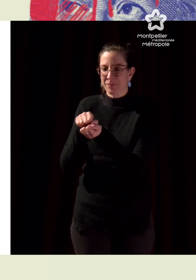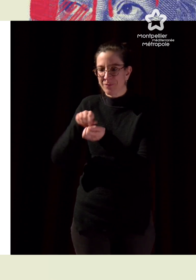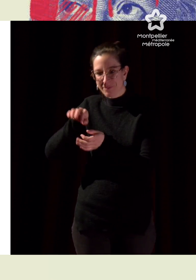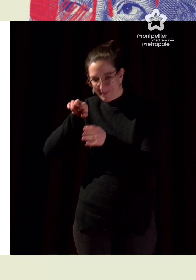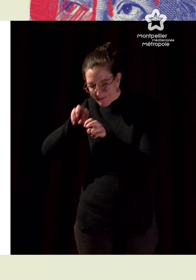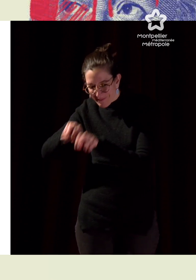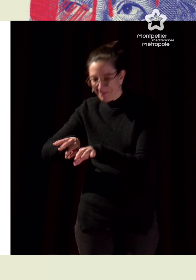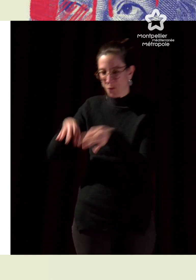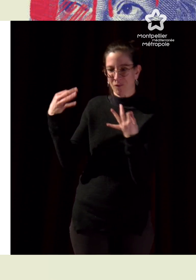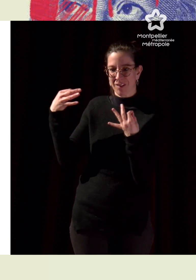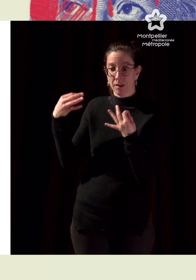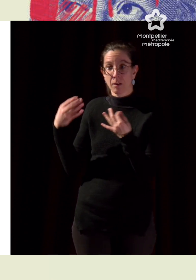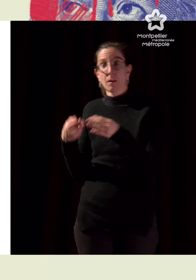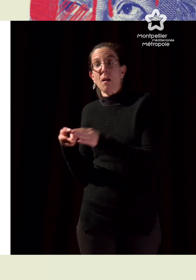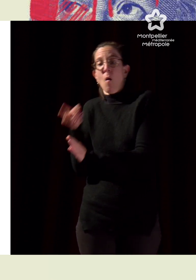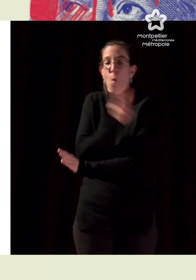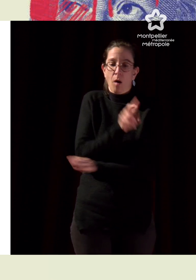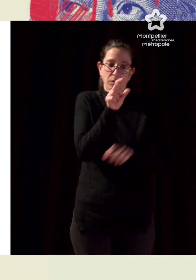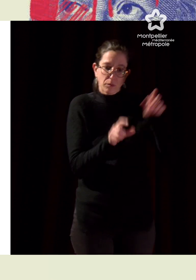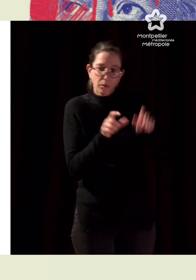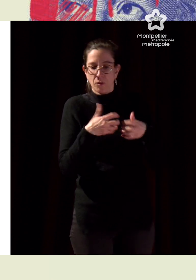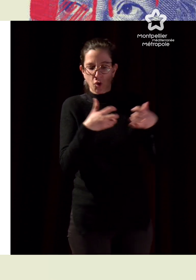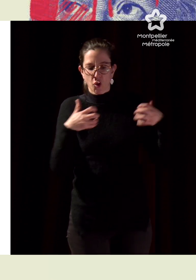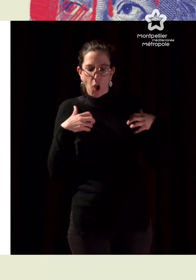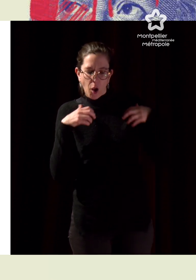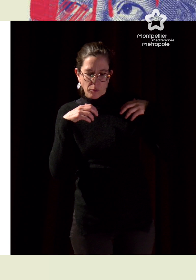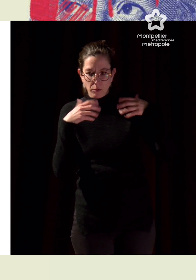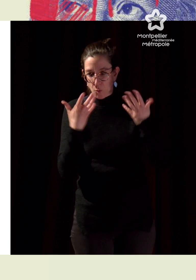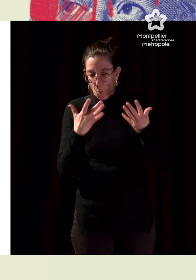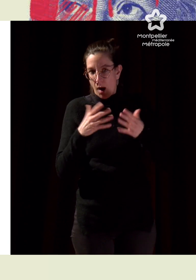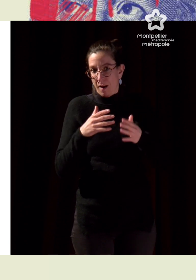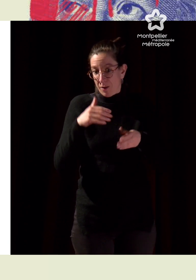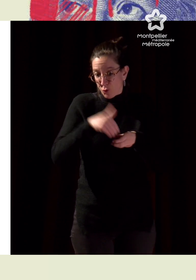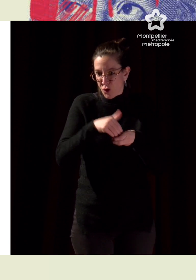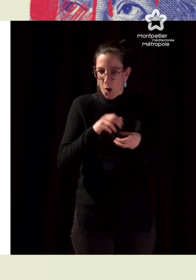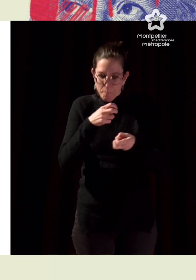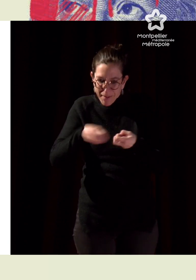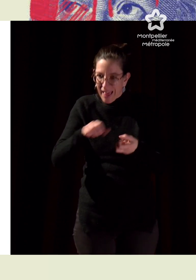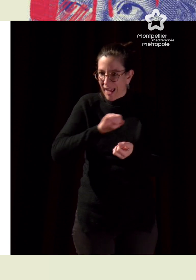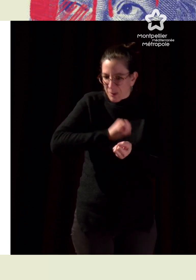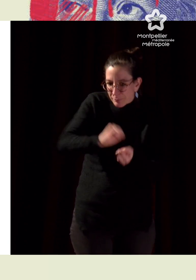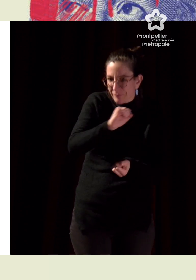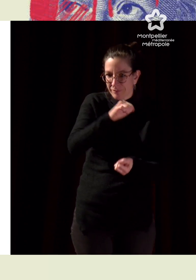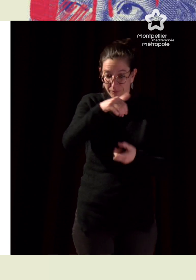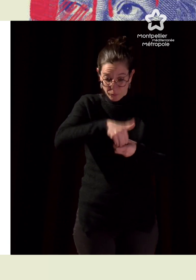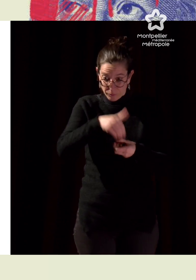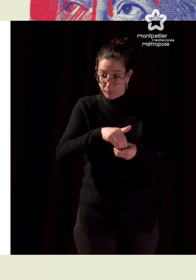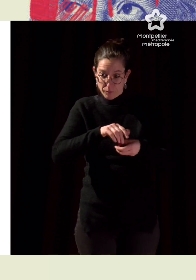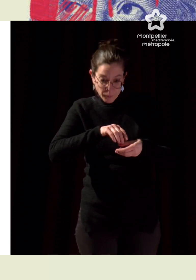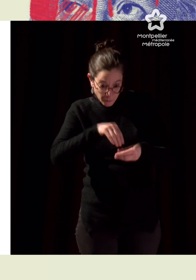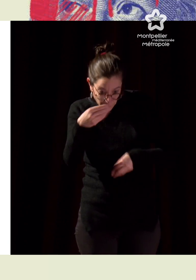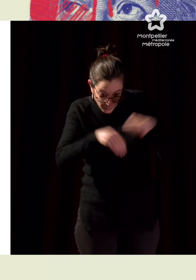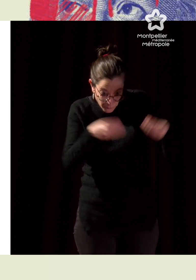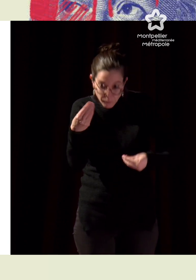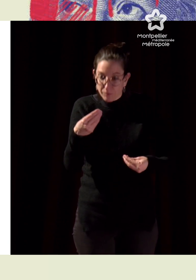la paléogénétique ou la paléogénomique ou l'ADN ancien, hein, c'est des synonymes, qui sont arrivés